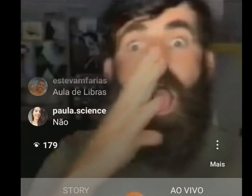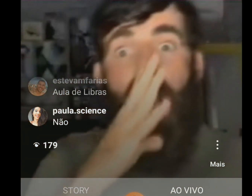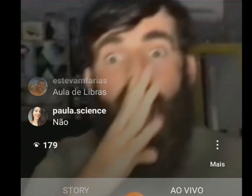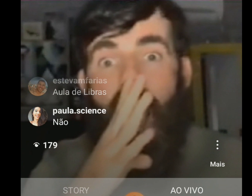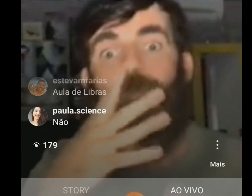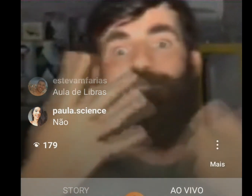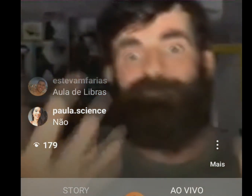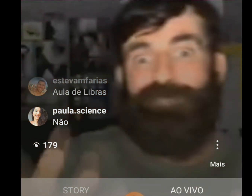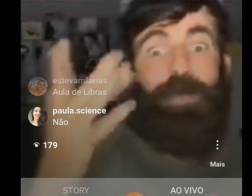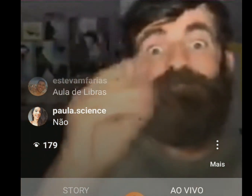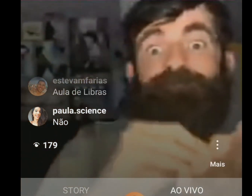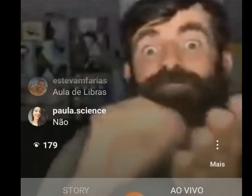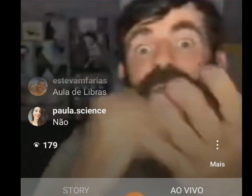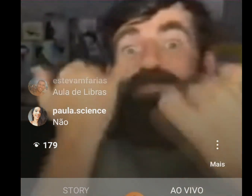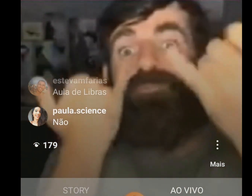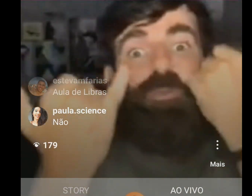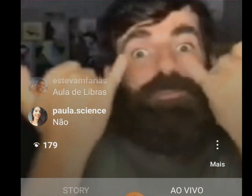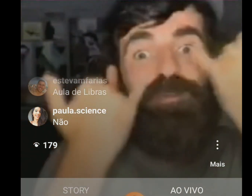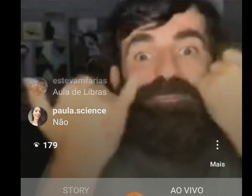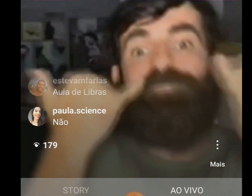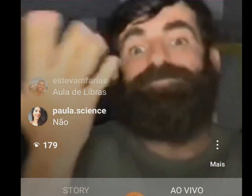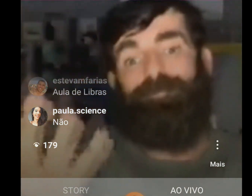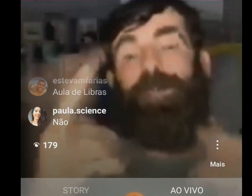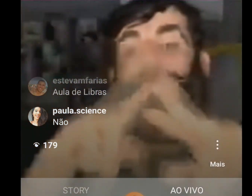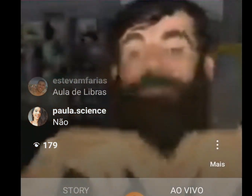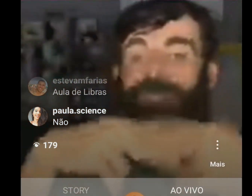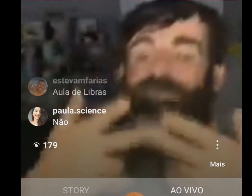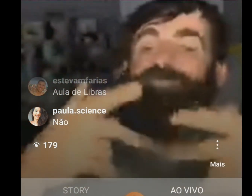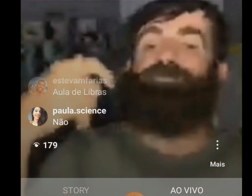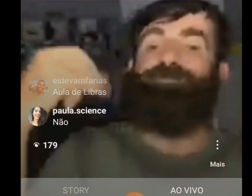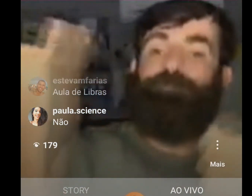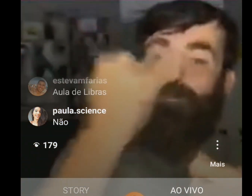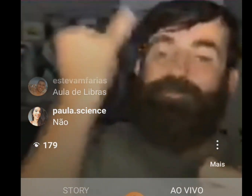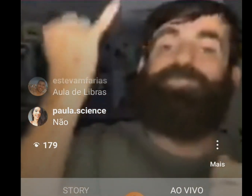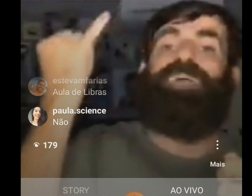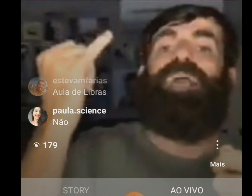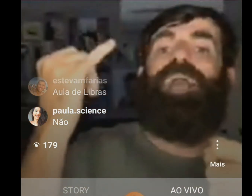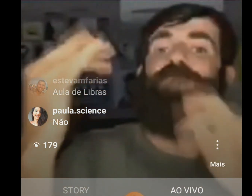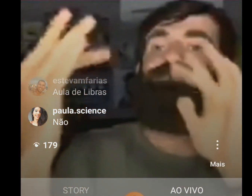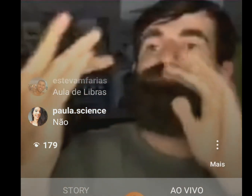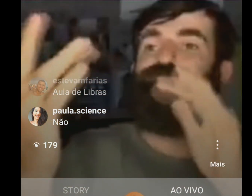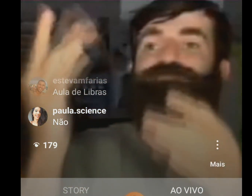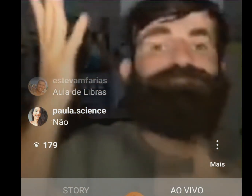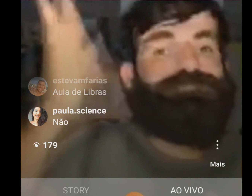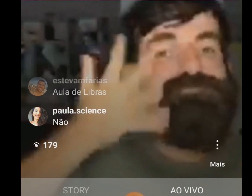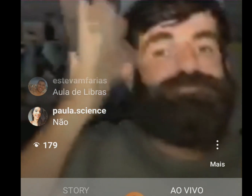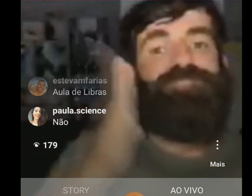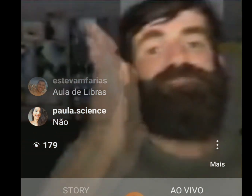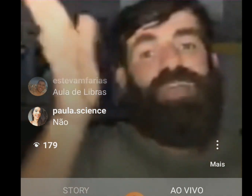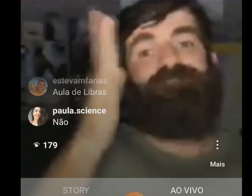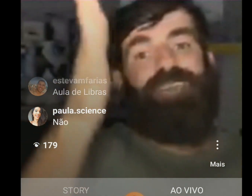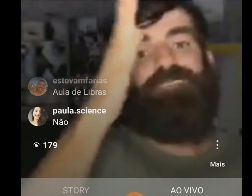disso. Ficam, assim, chocados, porque falta essa informação. É muito importante ter essas